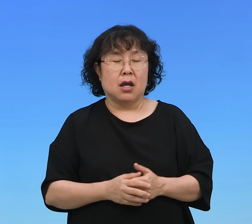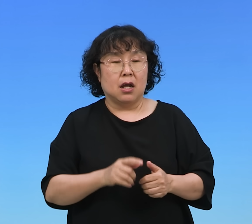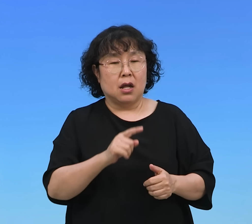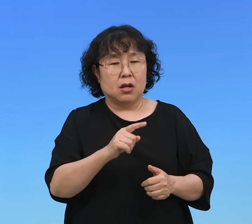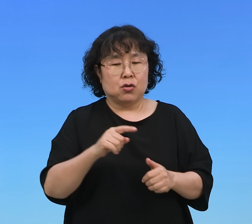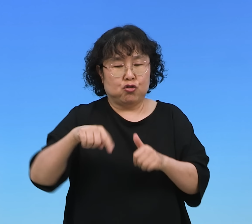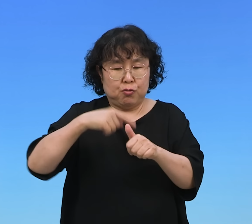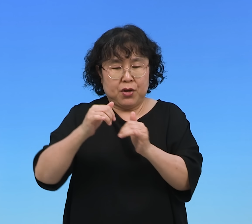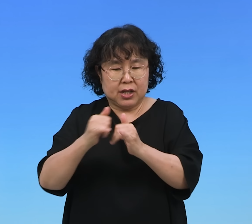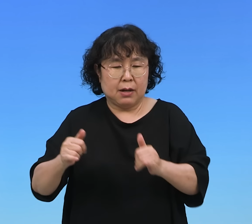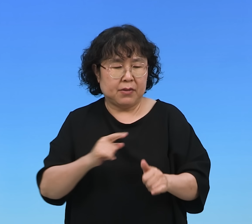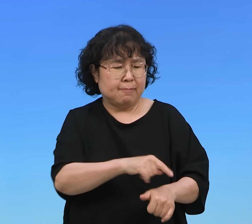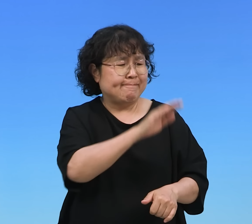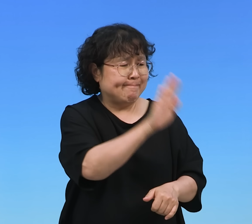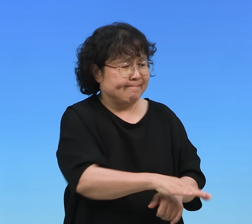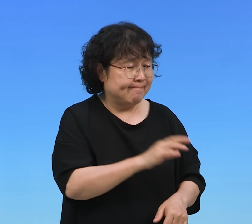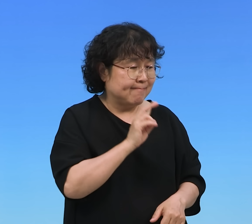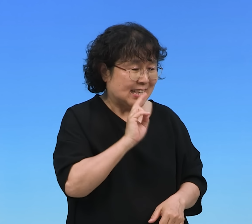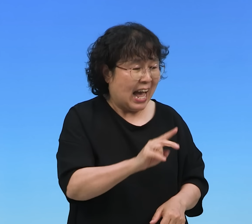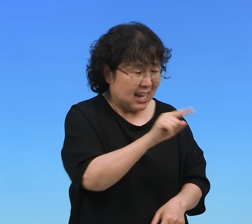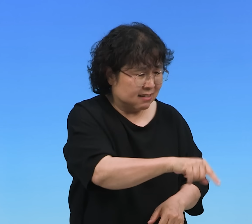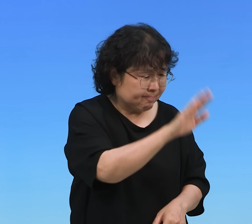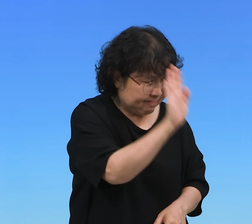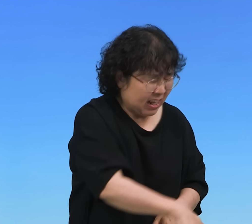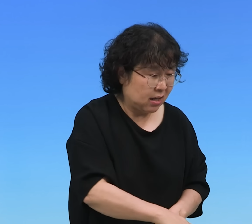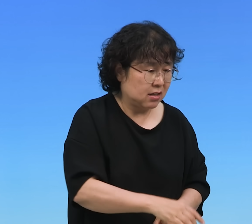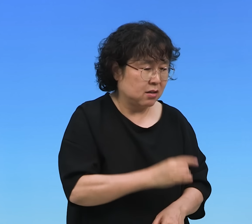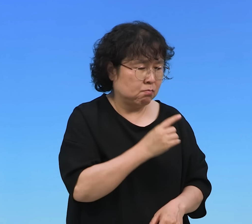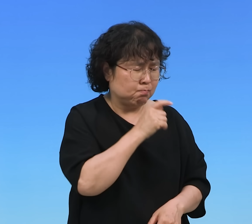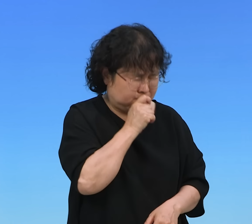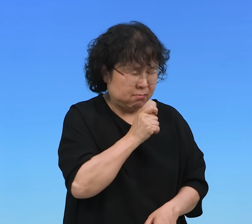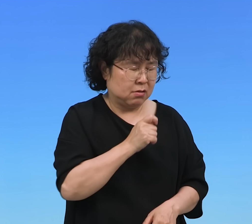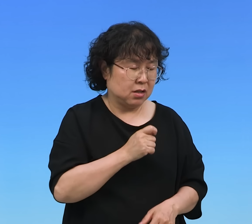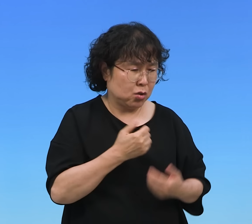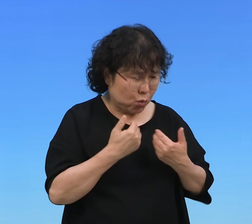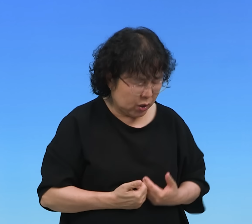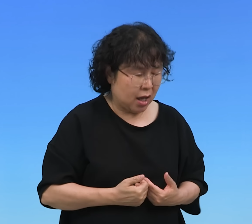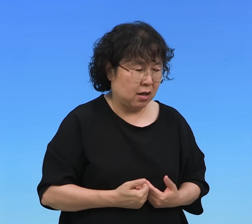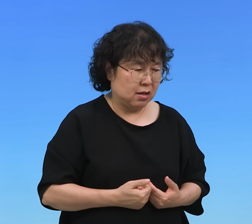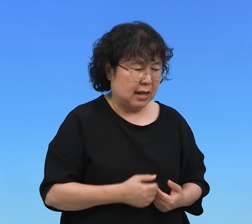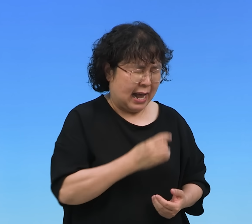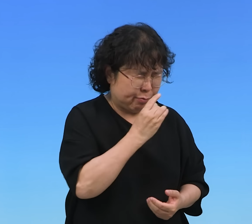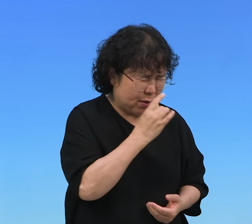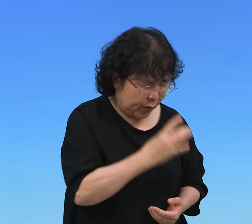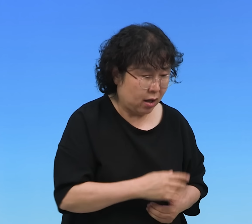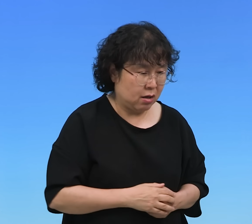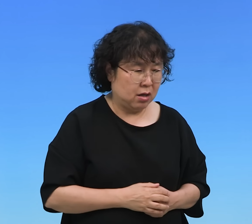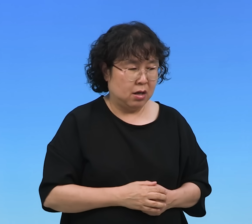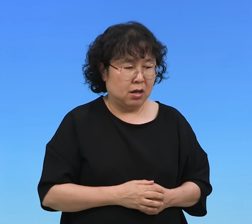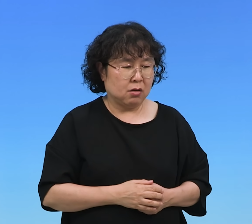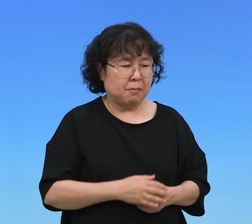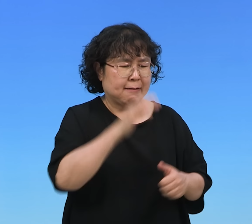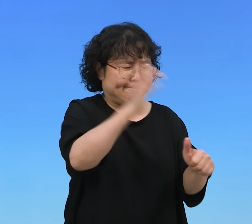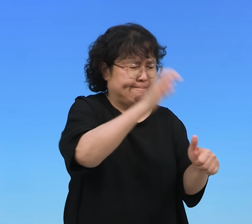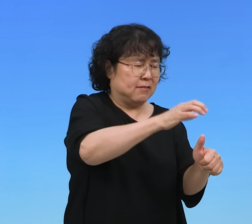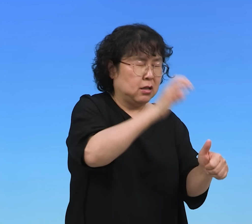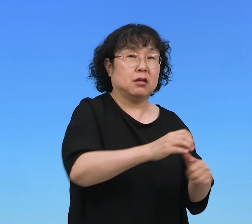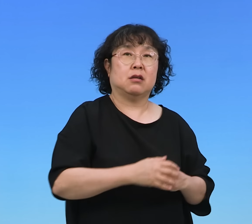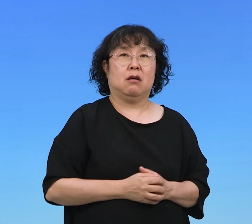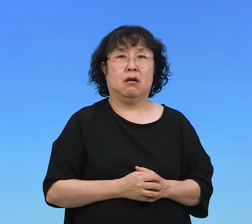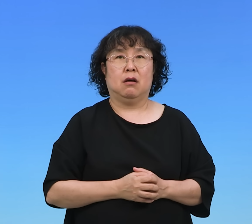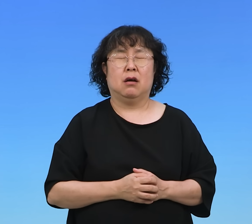해 거지 주제에 어디 와가지고 소리 지르고 있냐고 여러분 예수 좀 잘 믿으려